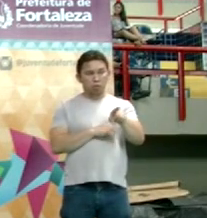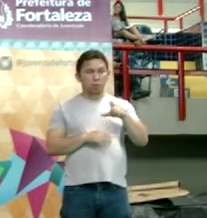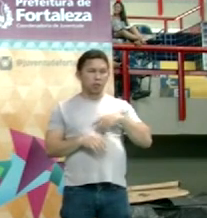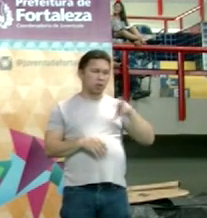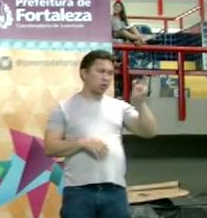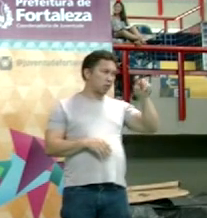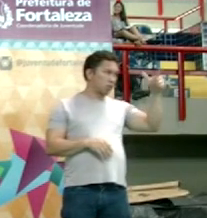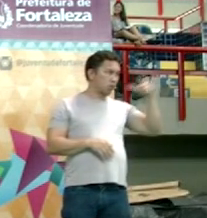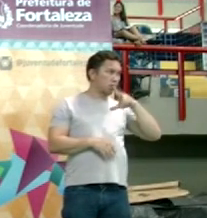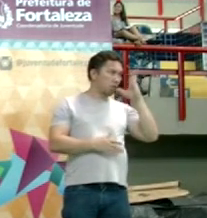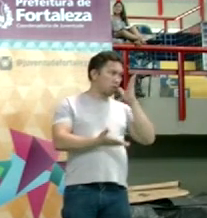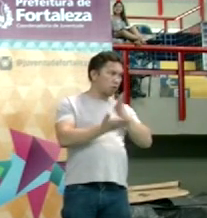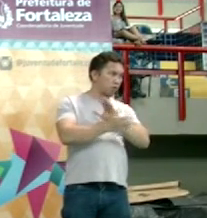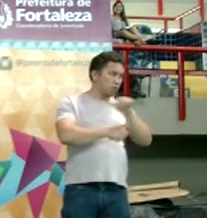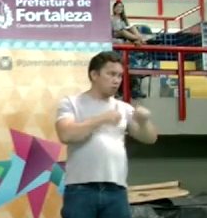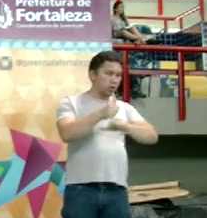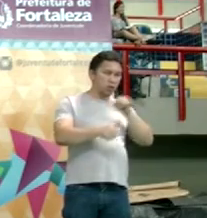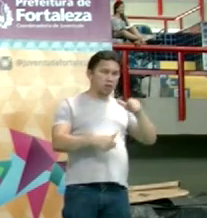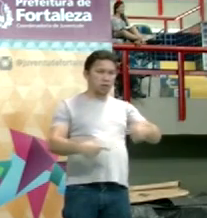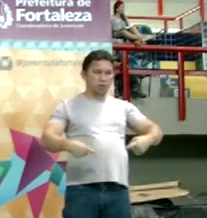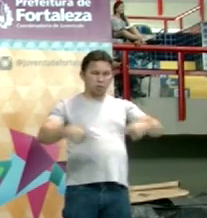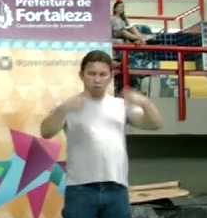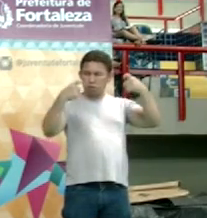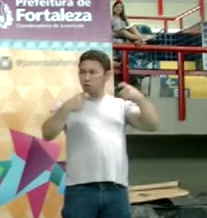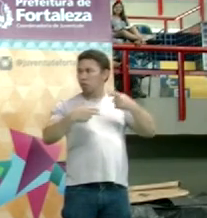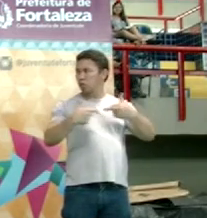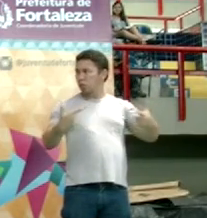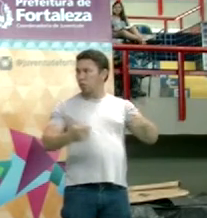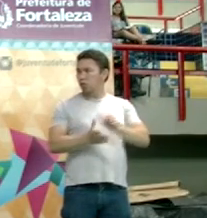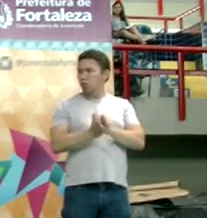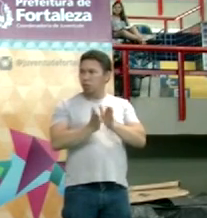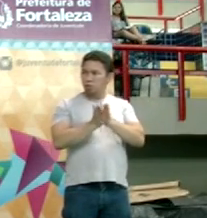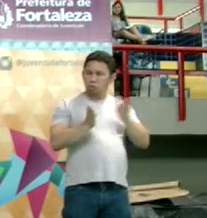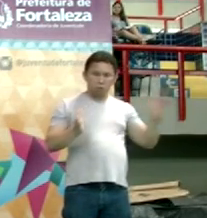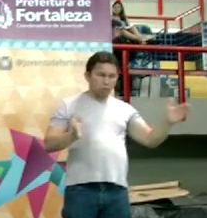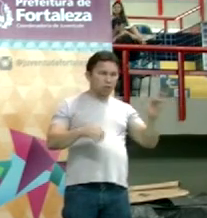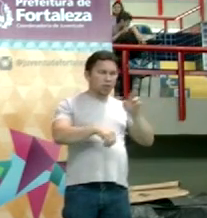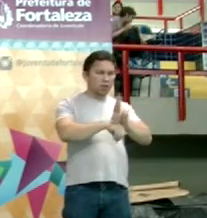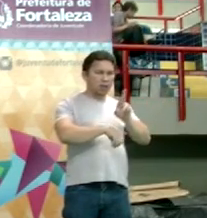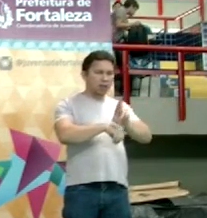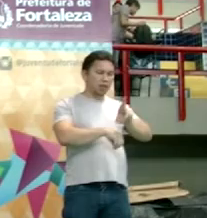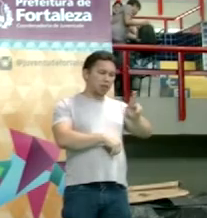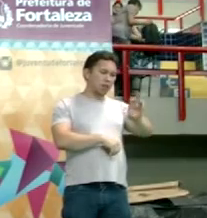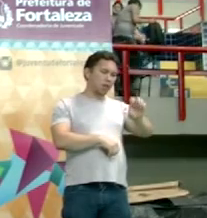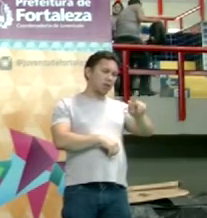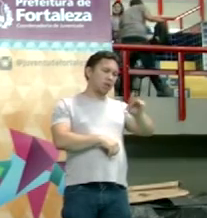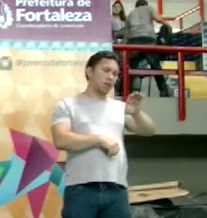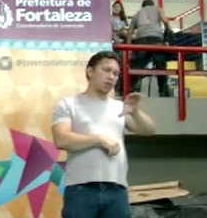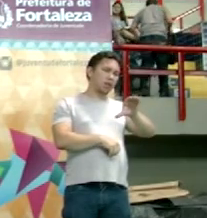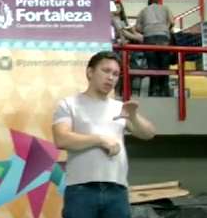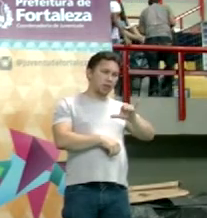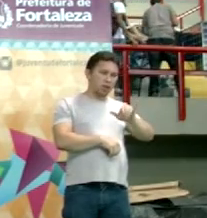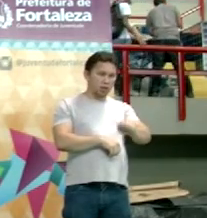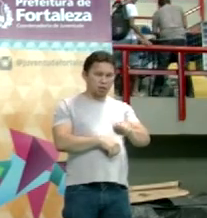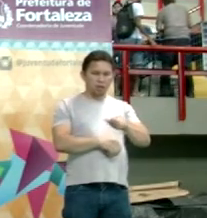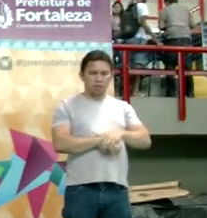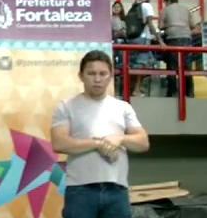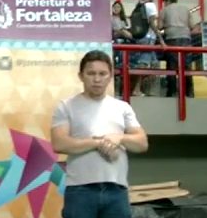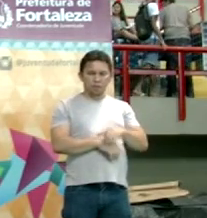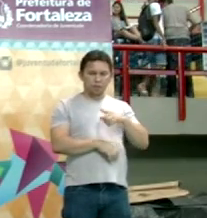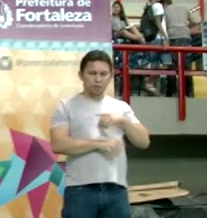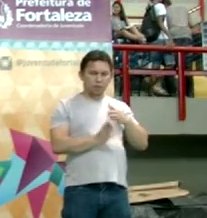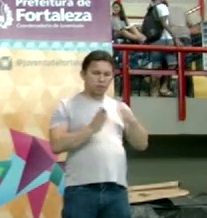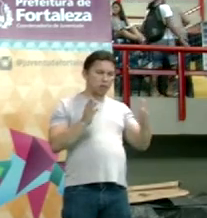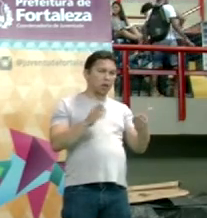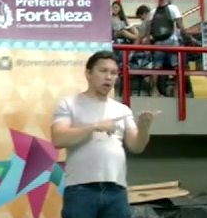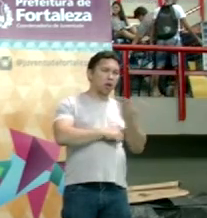depois do golpe você vai ter a revolta da Armada durante o governo de Deodoro da Fonseca, durante Floriano Peixoto teve a segunda revolta da Armada, né? Eu estou dizendo, assim, quando a gente fala